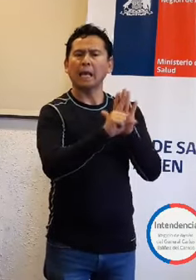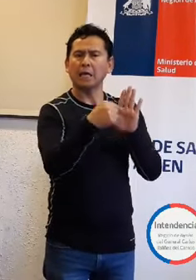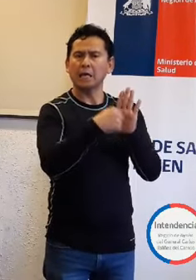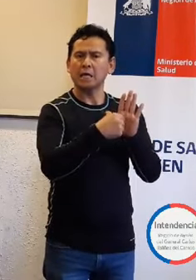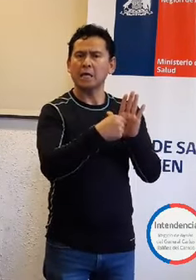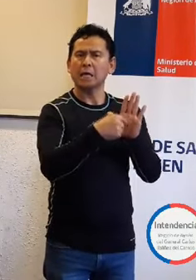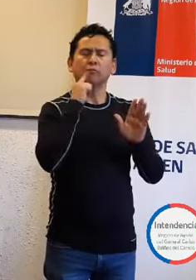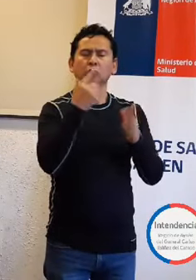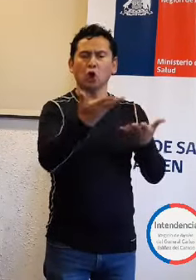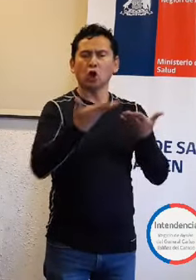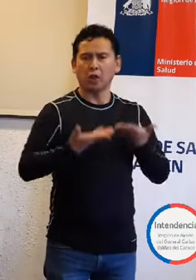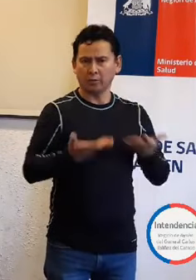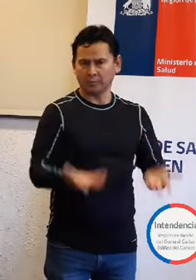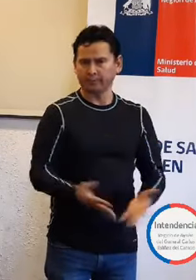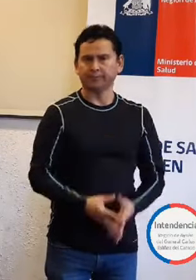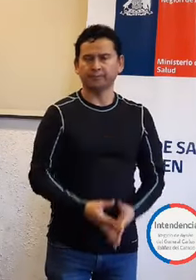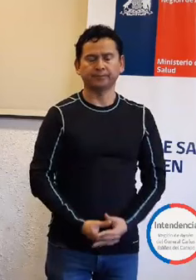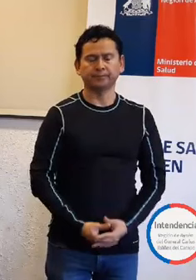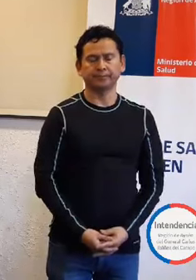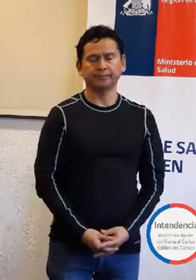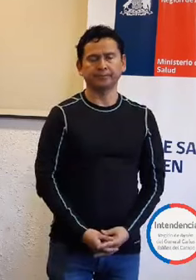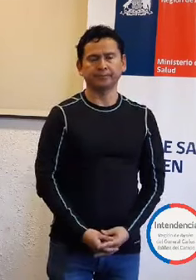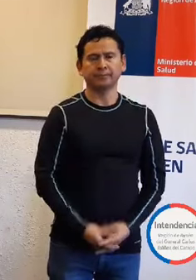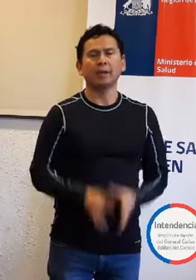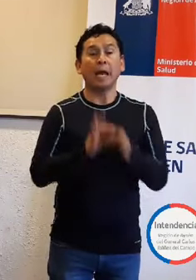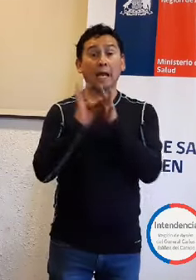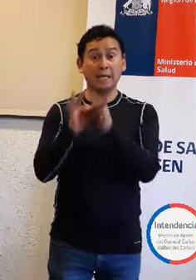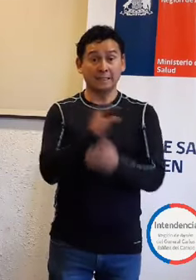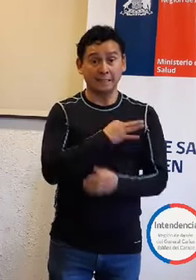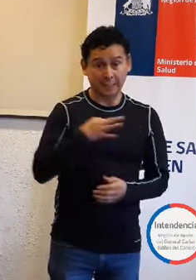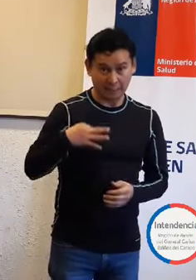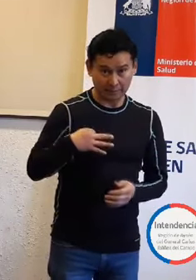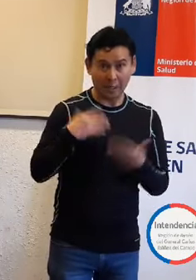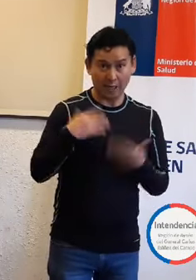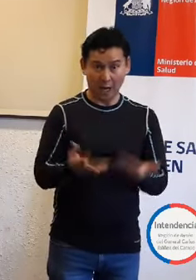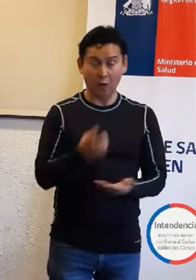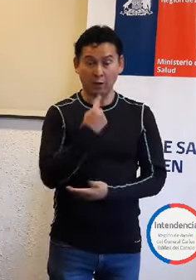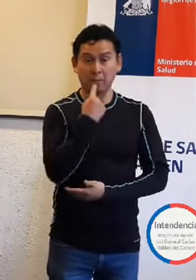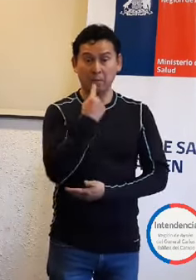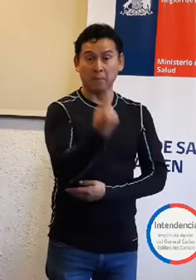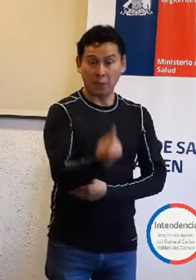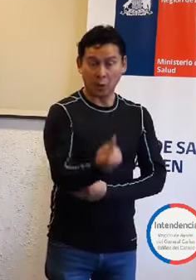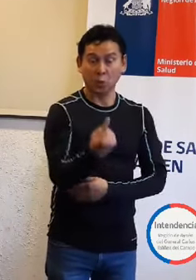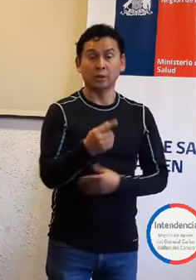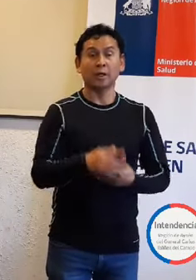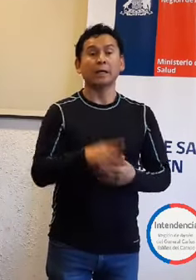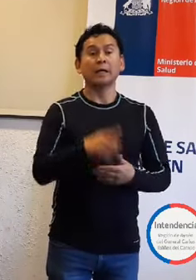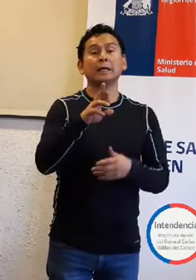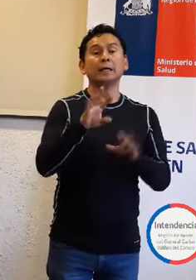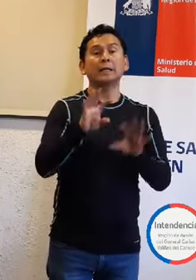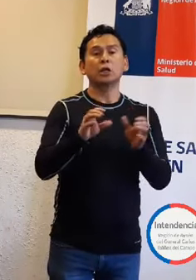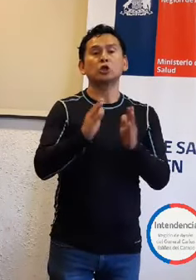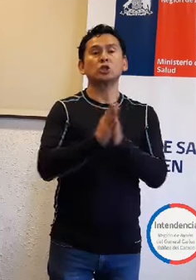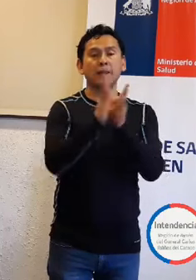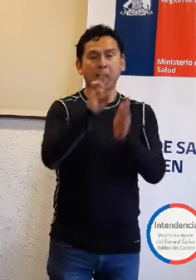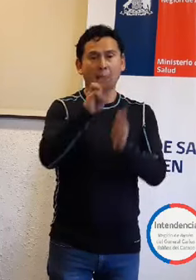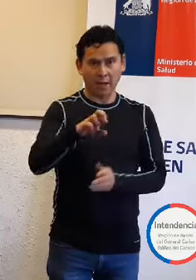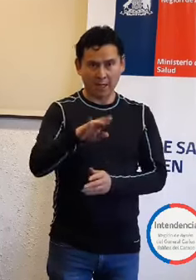hoy día nos otorga. Gracias, Seremi. Pasamos a la pregunta de Christopher Bilbao de Radio Santa María.